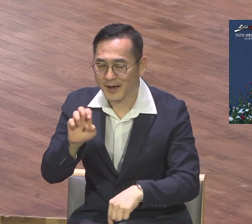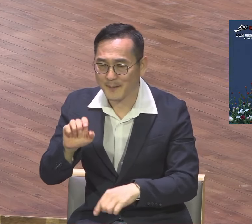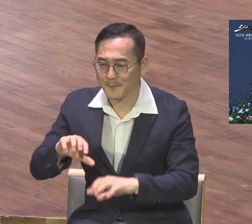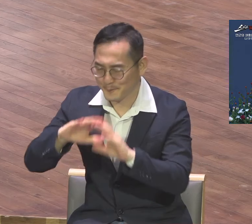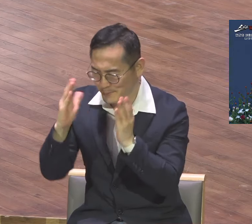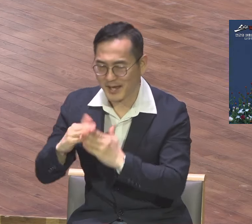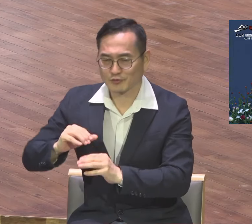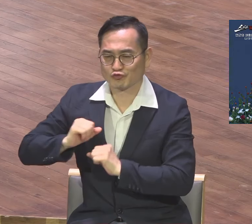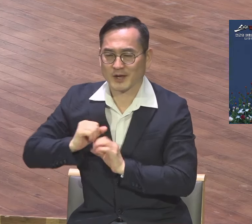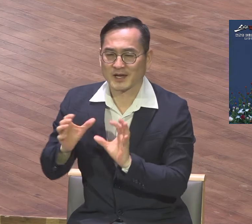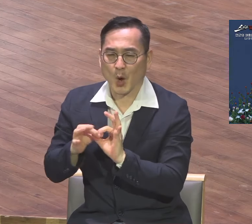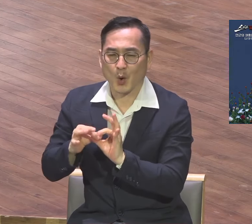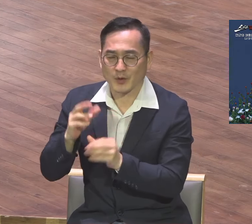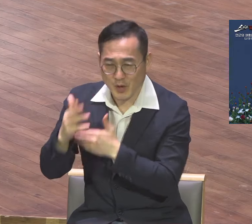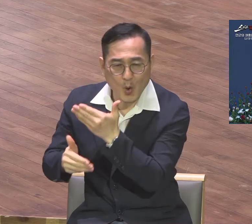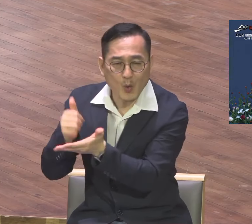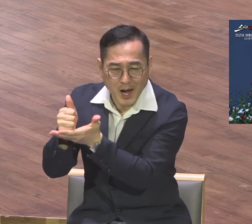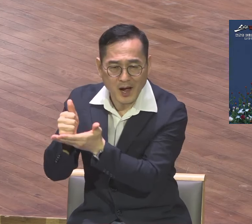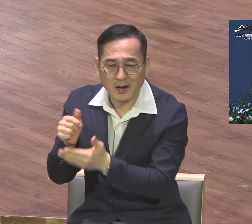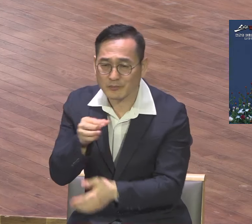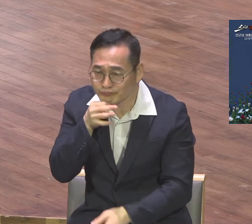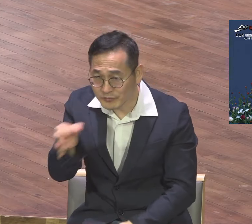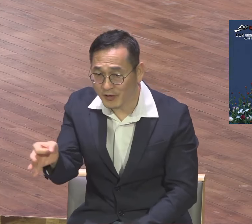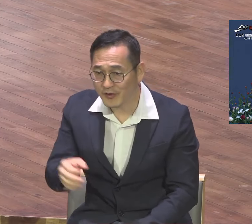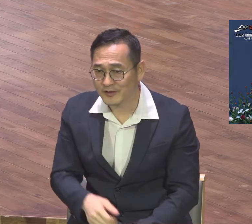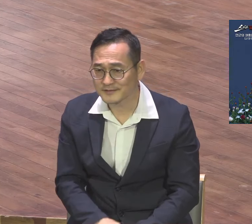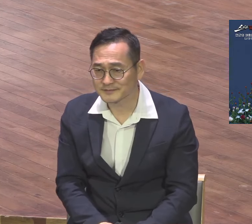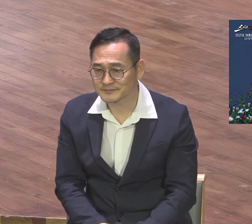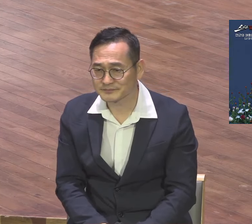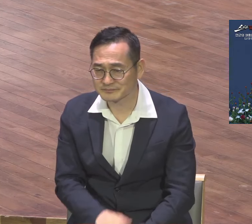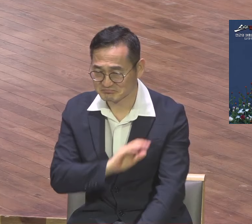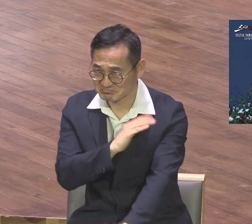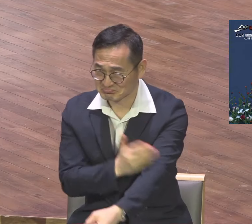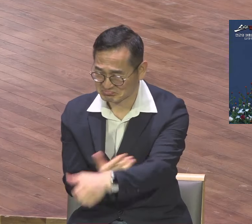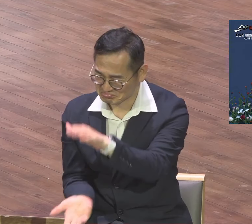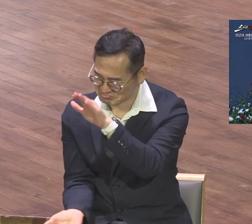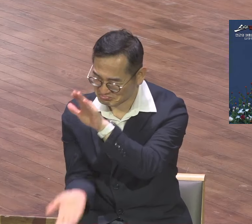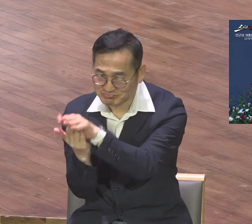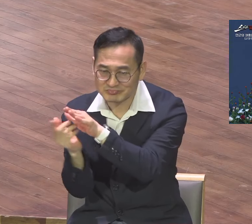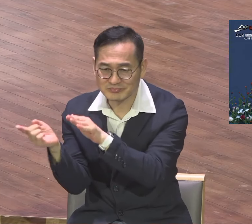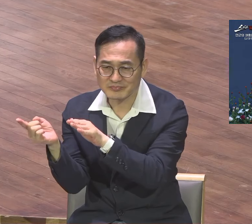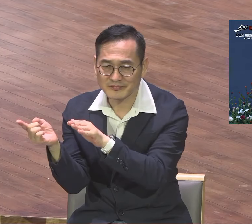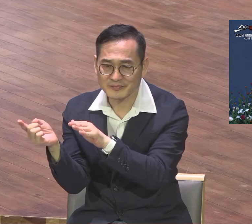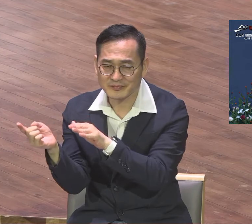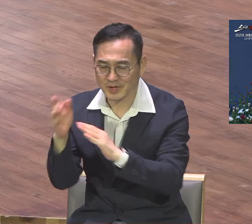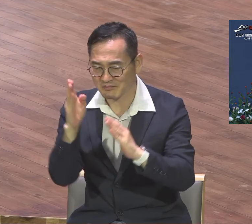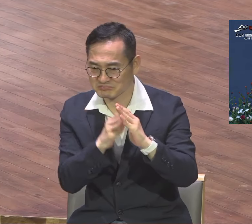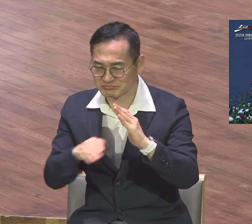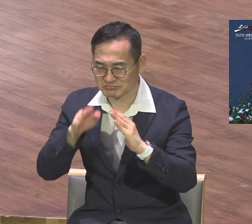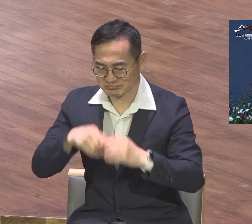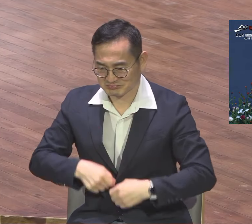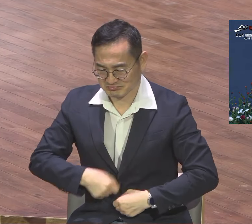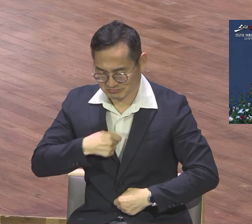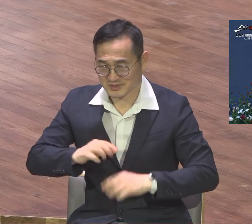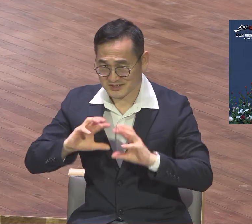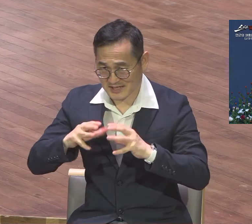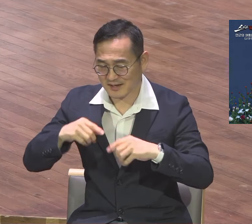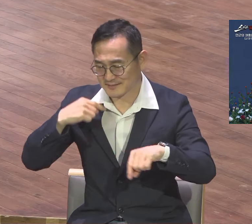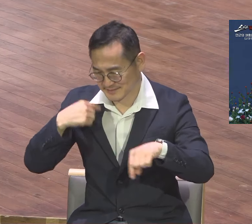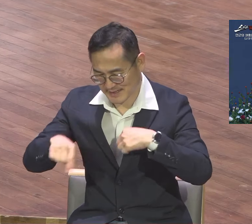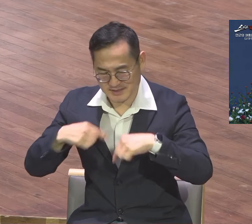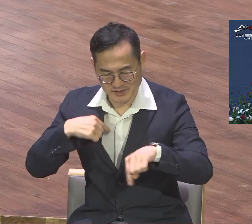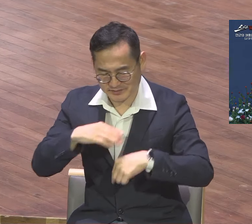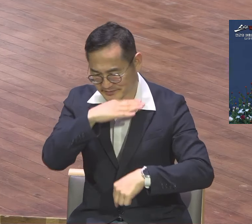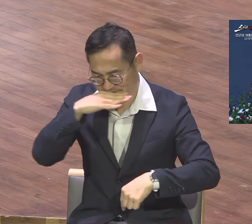특별히 그 누구도 비교할 수 없는 초월적인 힘과 권세를 지니신 분, 공의로 세상을 다스리며